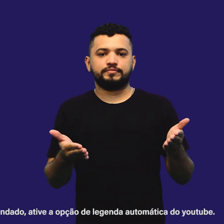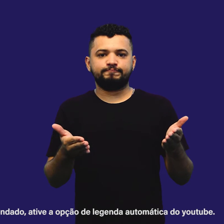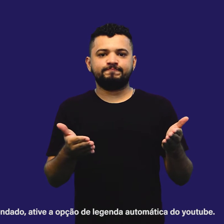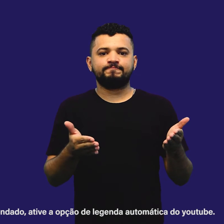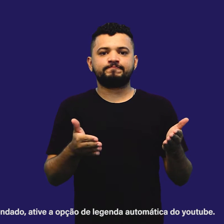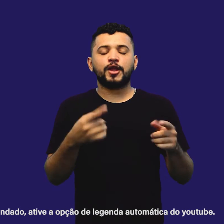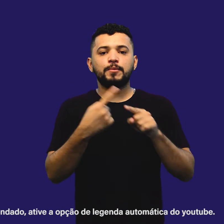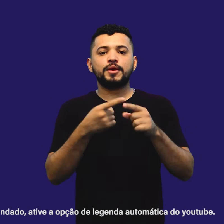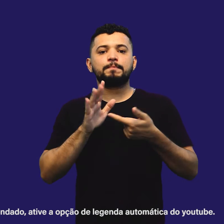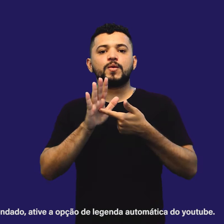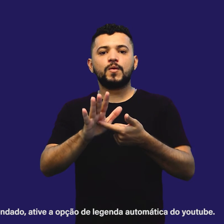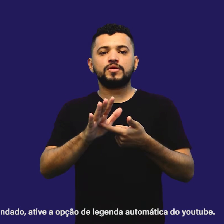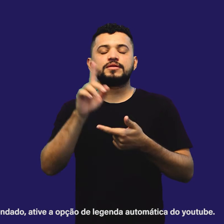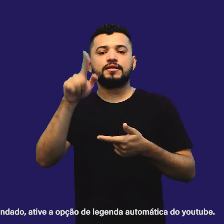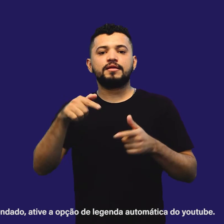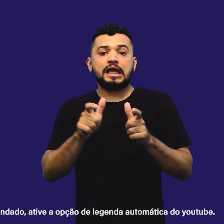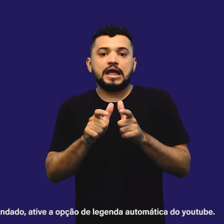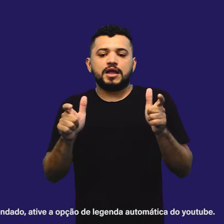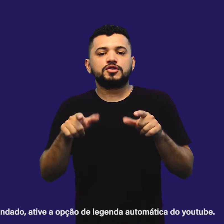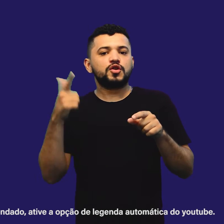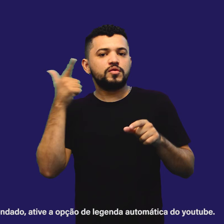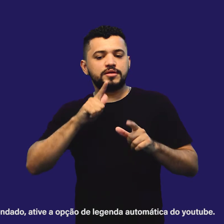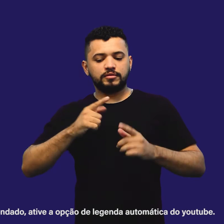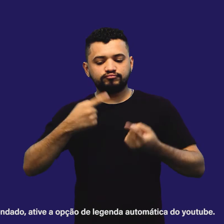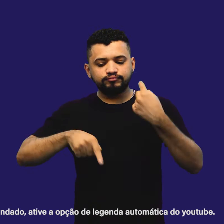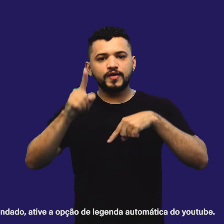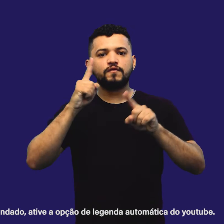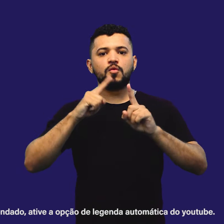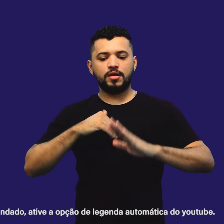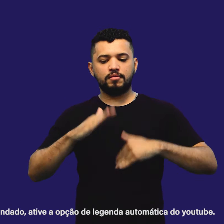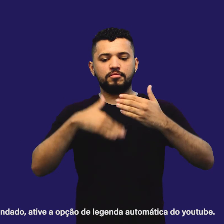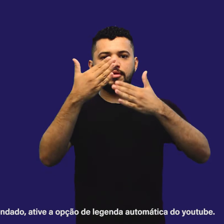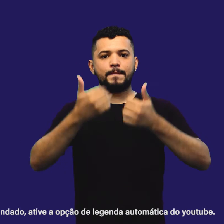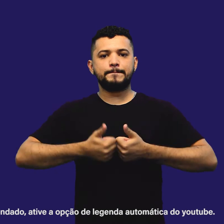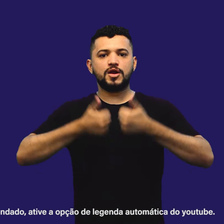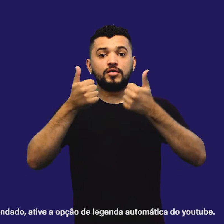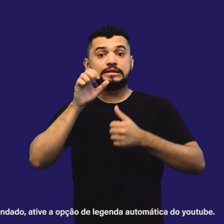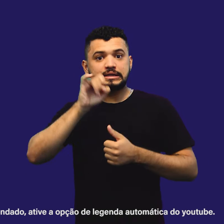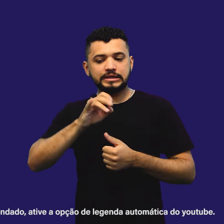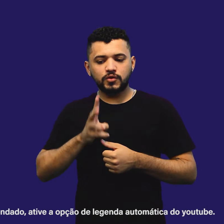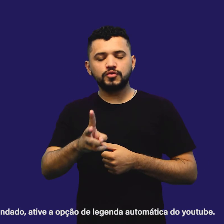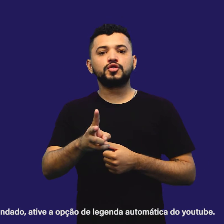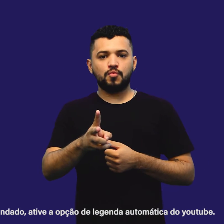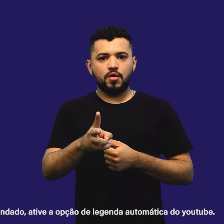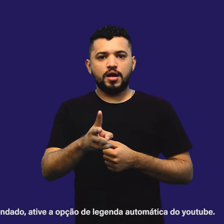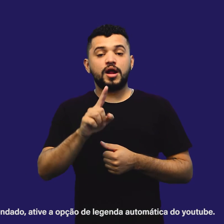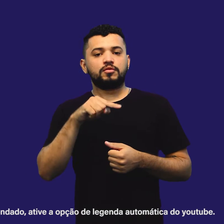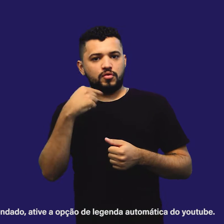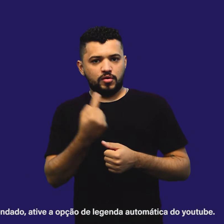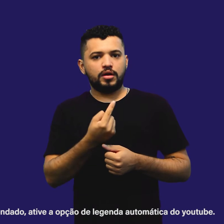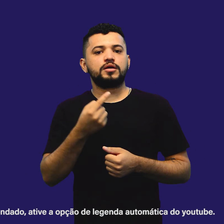mais aperfeiçoado. Se a gente continuar nesse ritmo, Lara e Natália, eu acho que a gente atinge uma